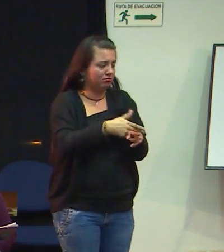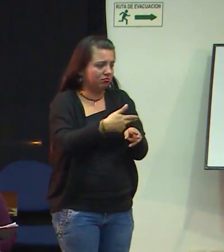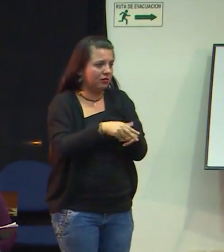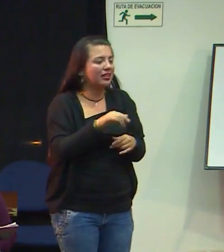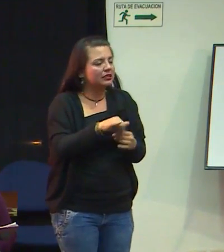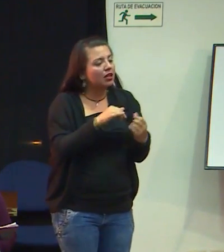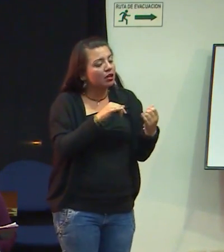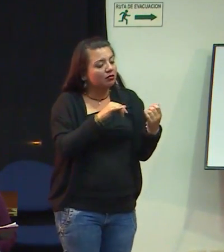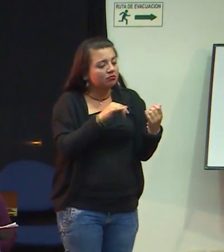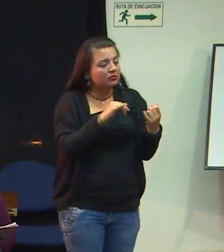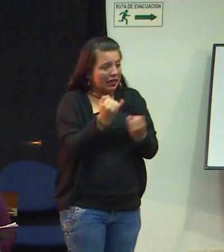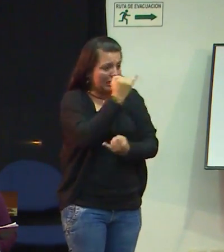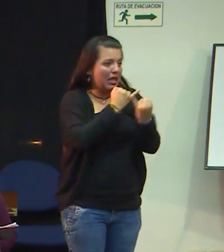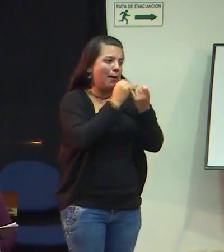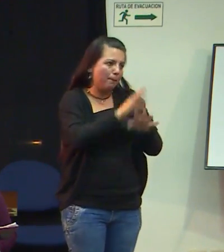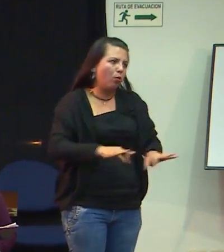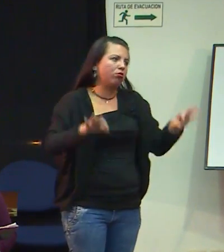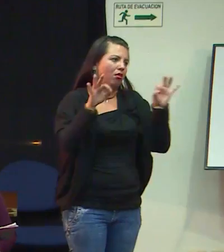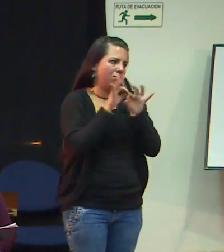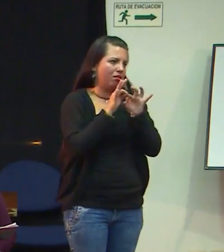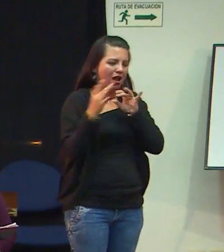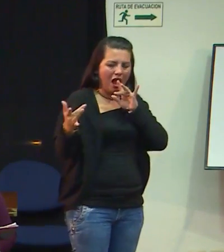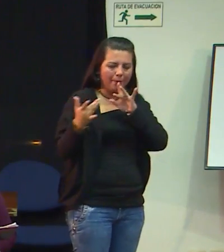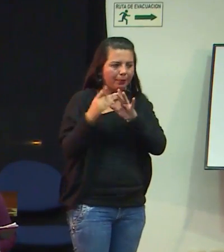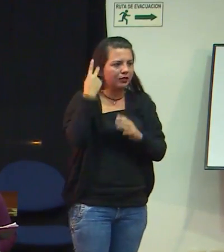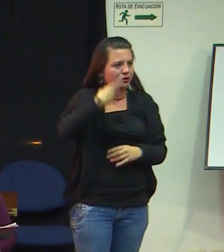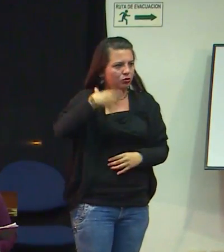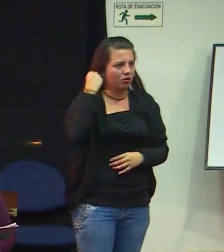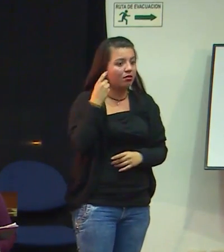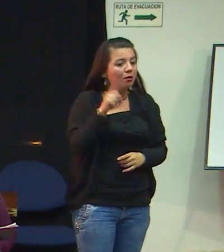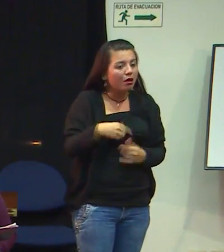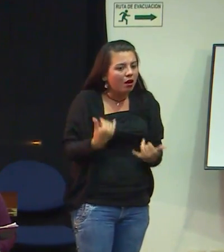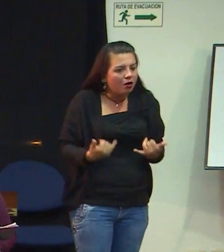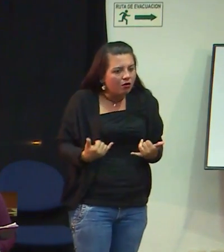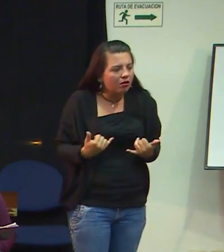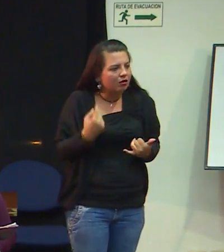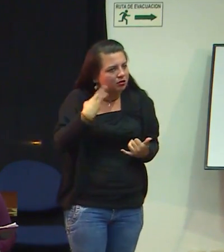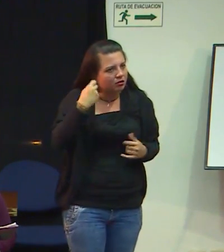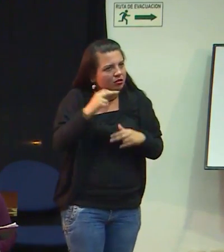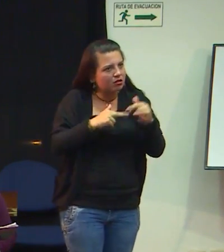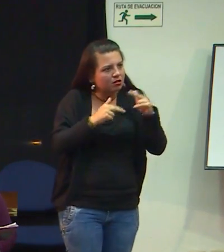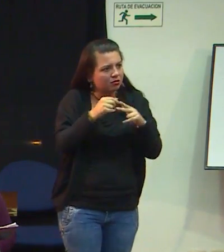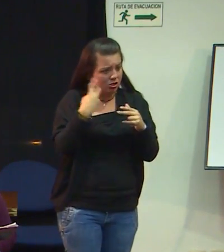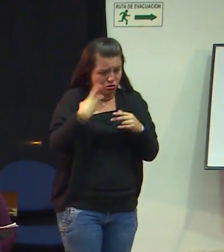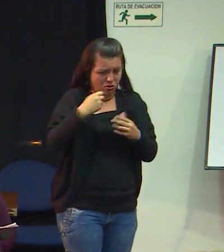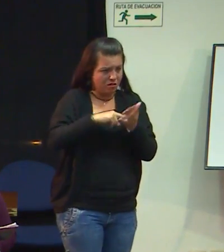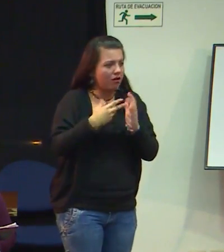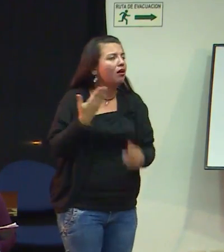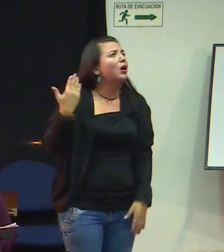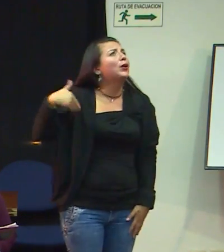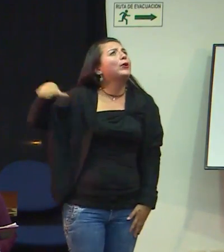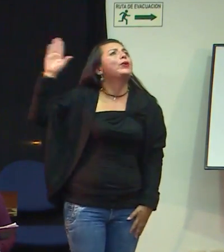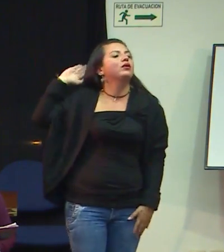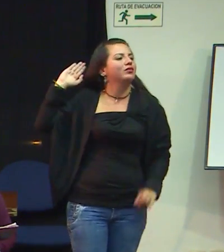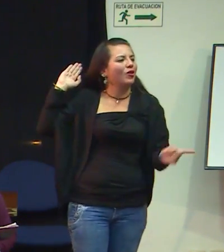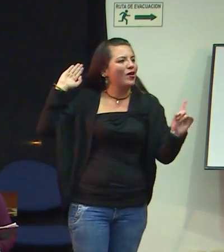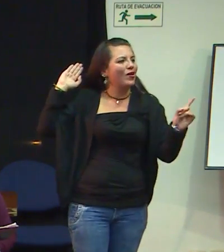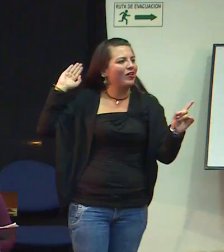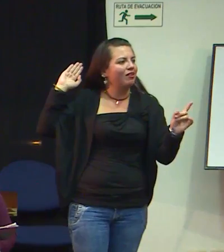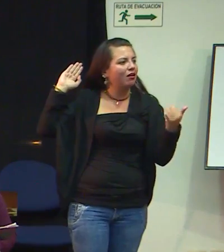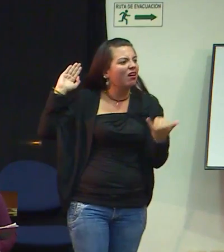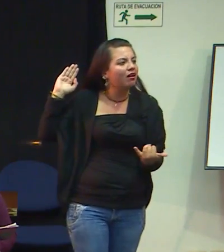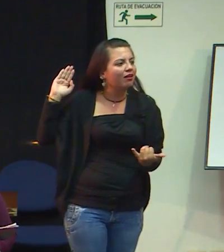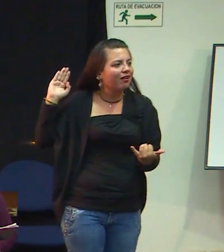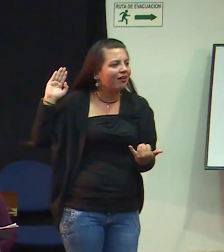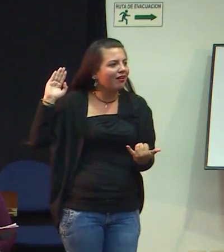desde la historia, pero aparte desde la historia que también construimos ahorita, porque la historia no simplemente es pasado, sino esta historia es una historia presente,